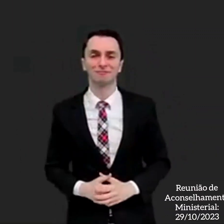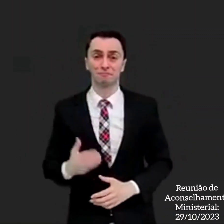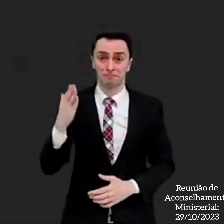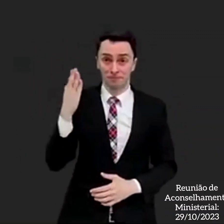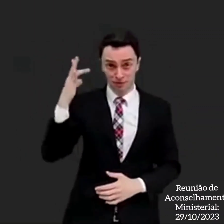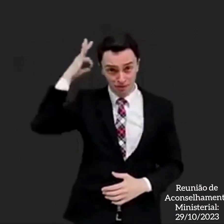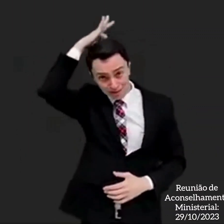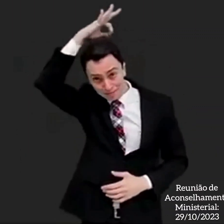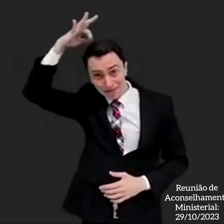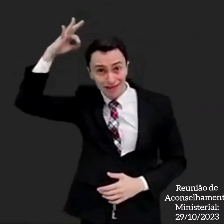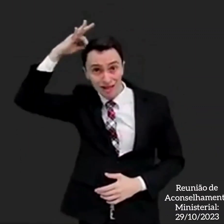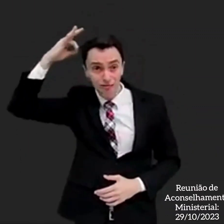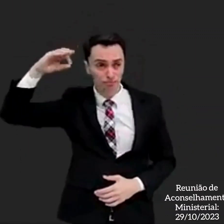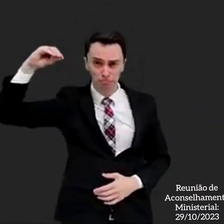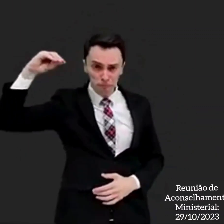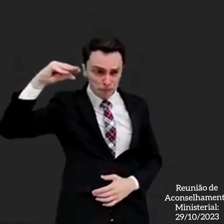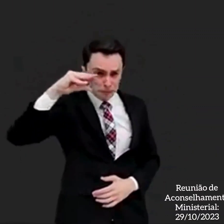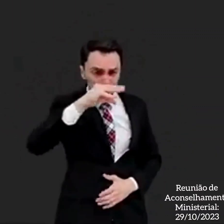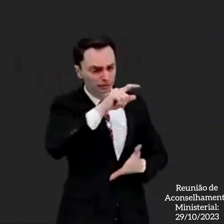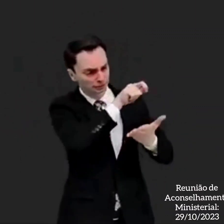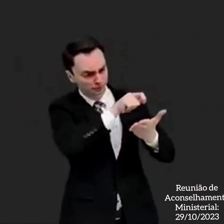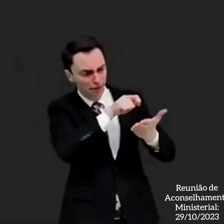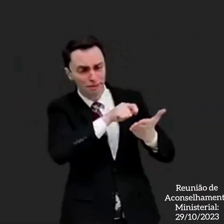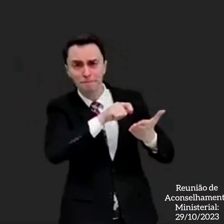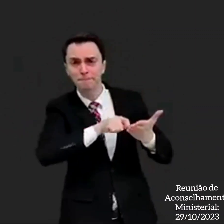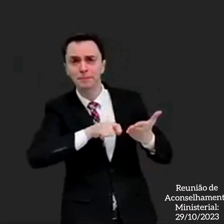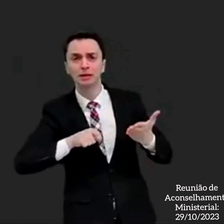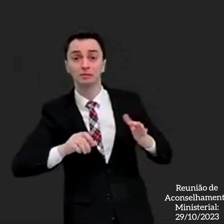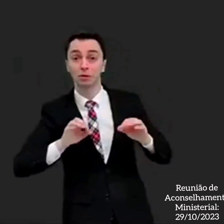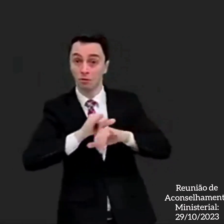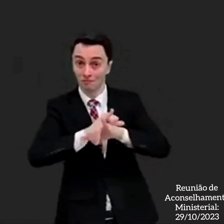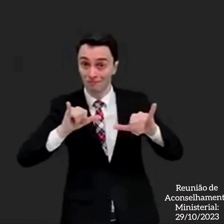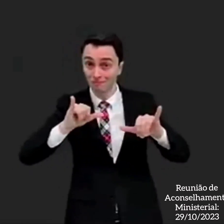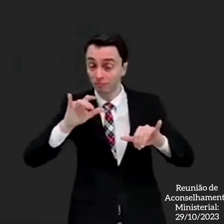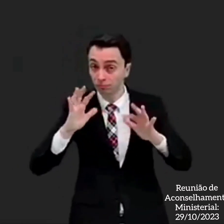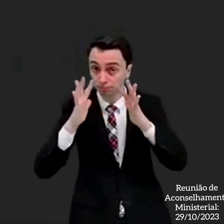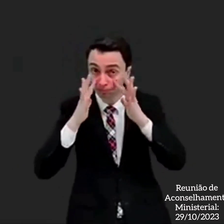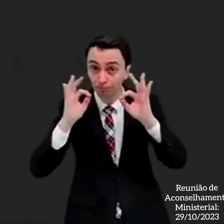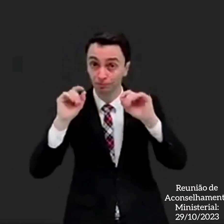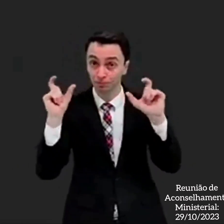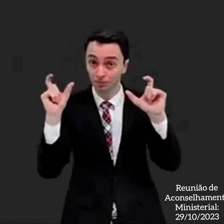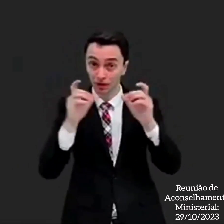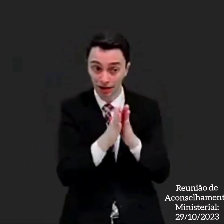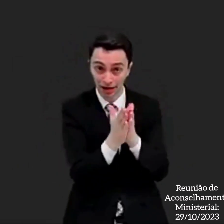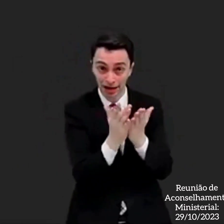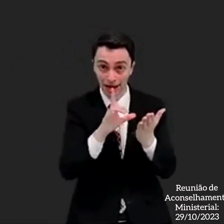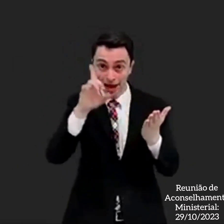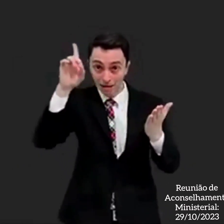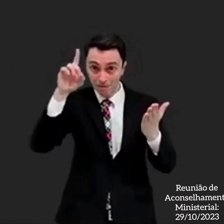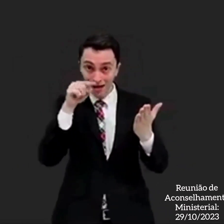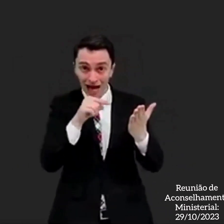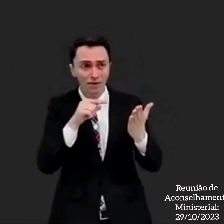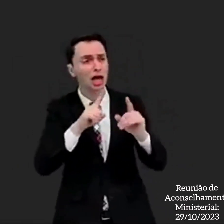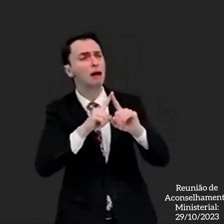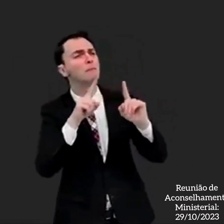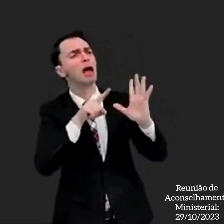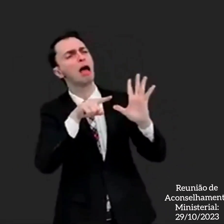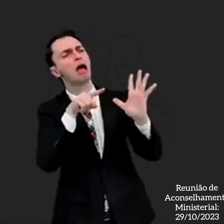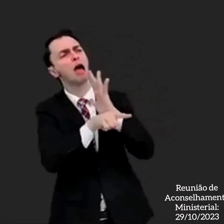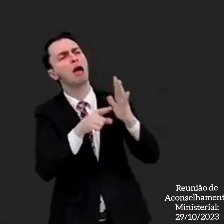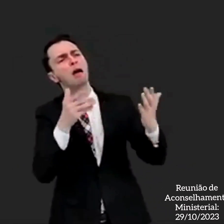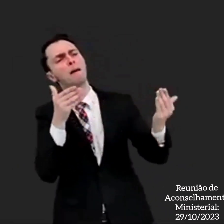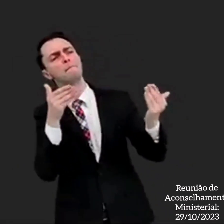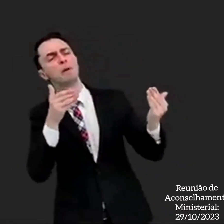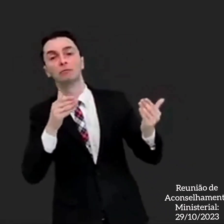pelo Espírito Santo, tendo-a, reafirmamos, como a incontestável Palavra de